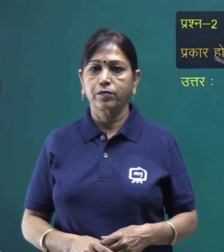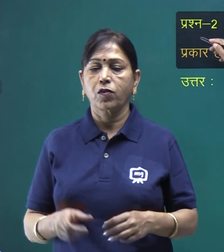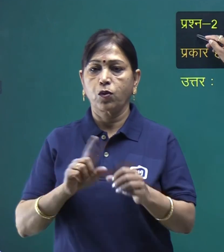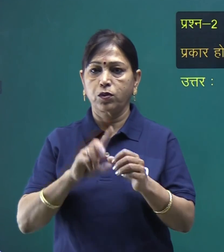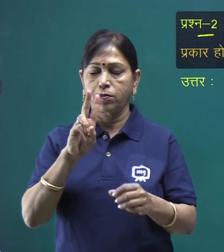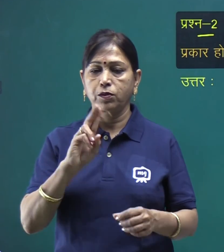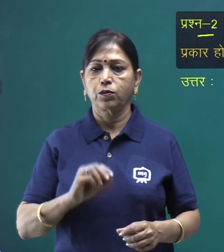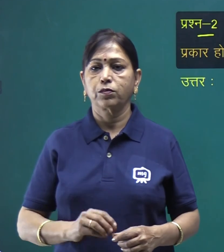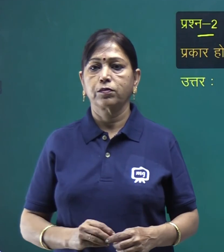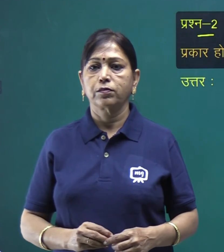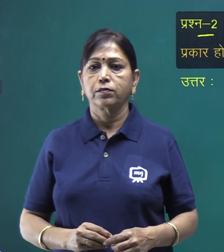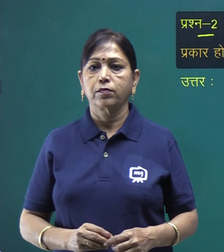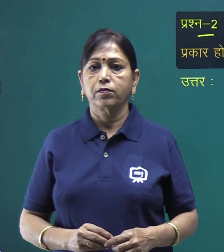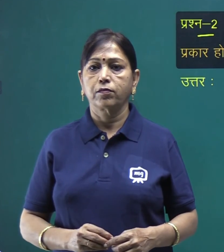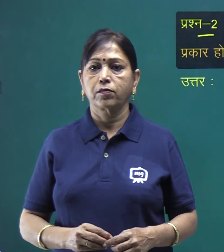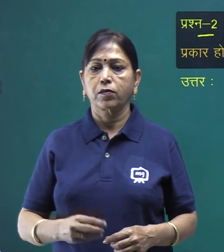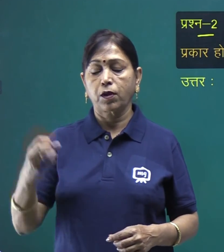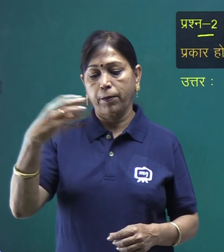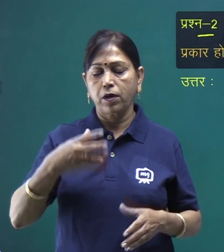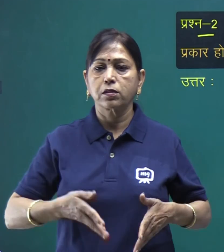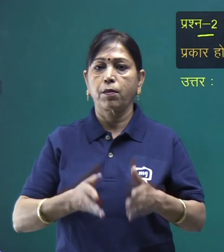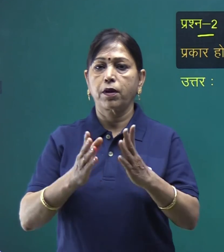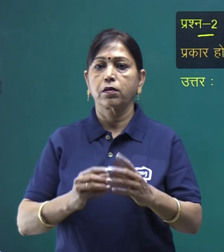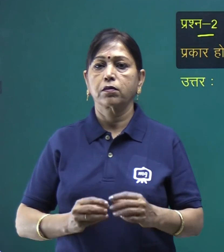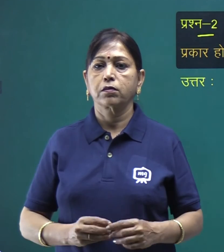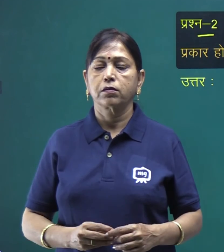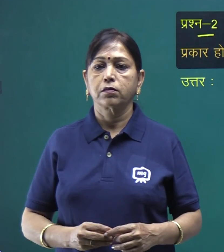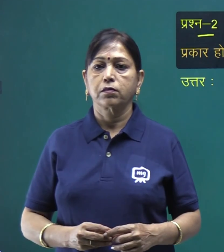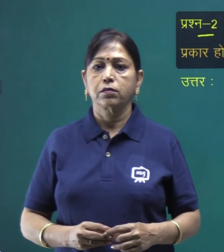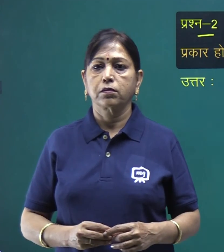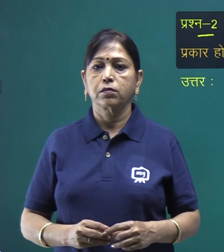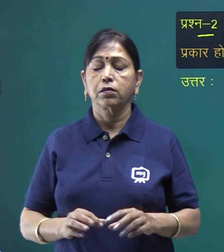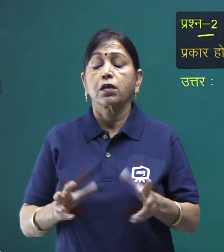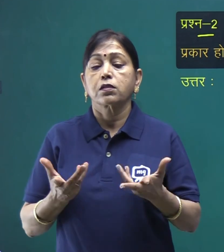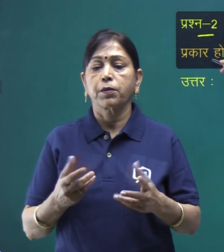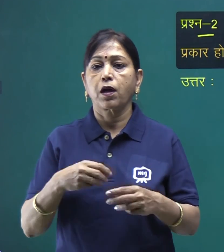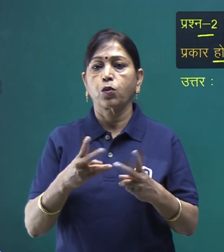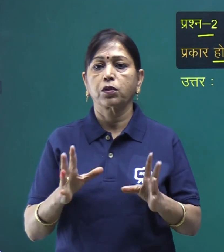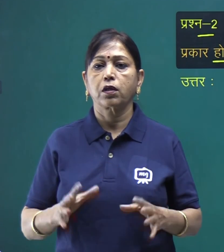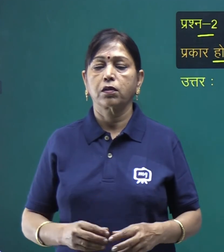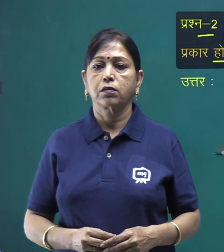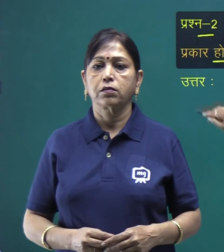प्रश्न 2, प्रकाश का मार्ग किस प्रकार होता है?